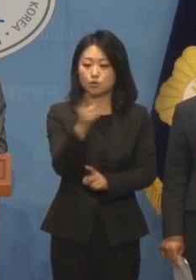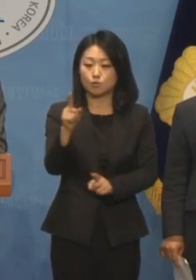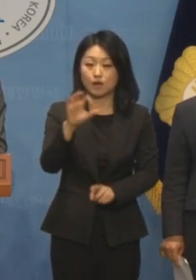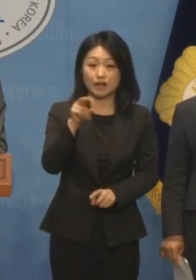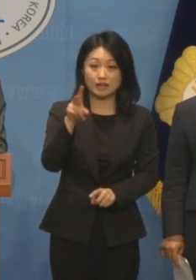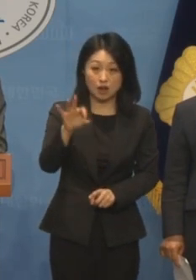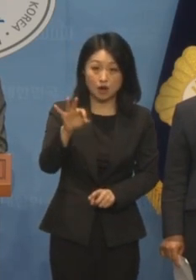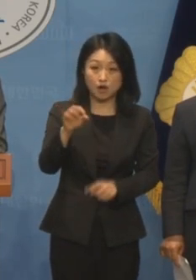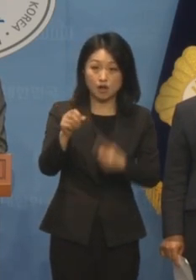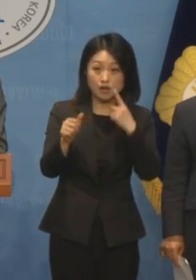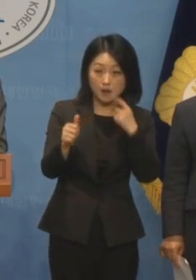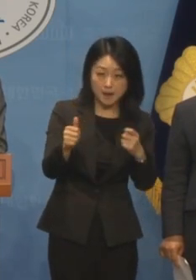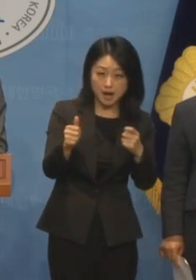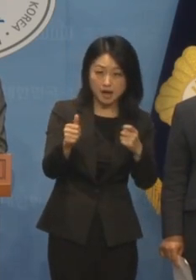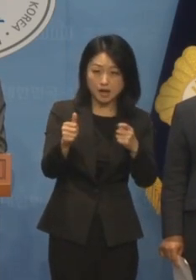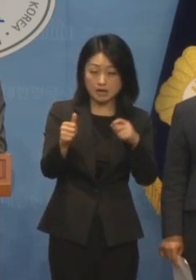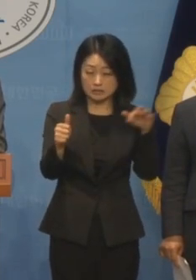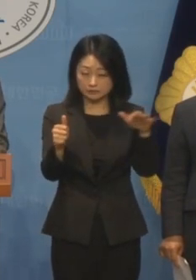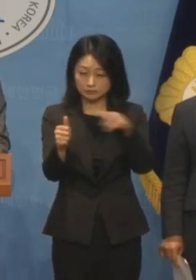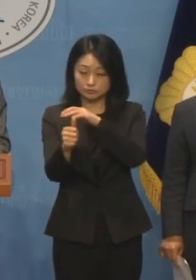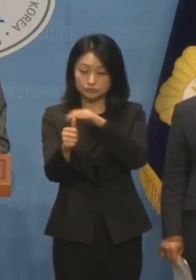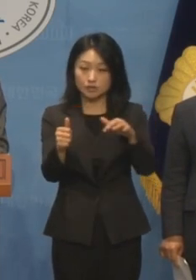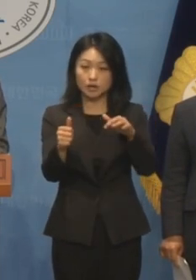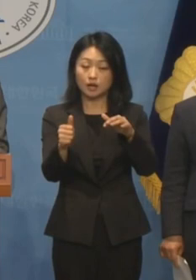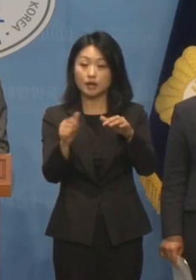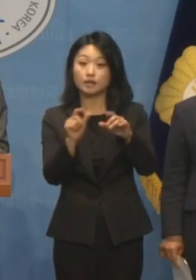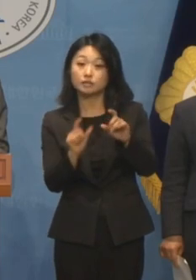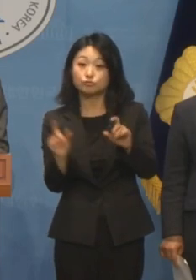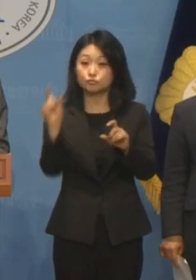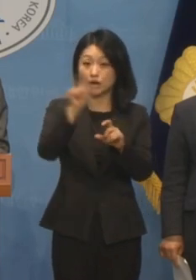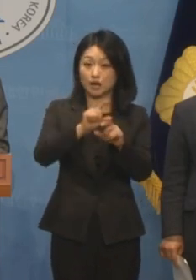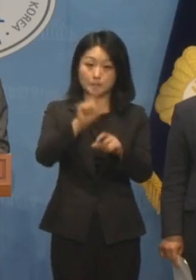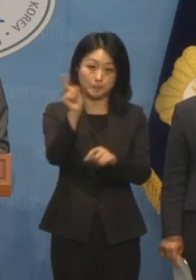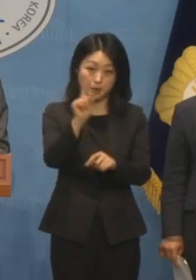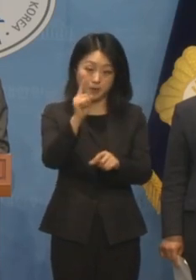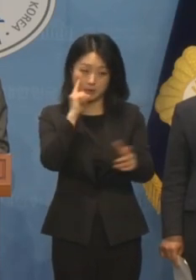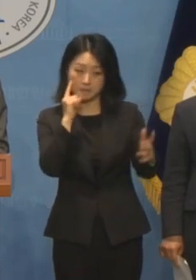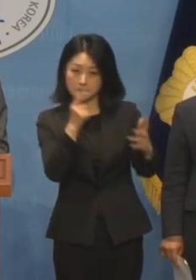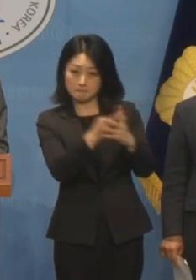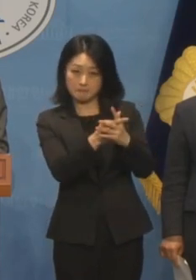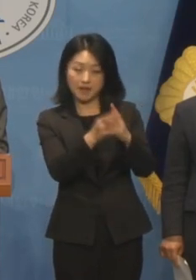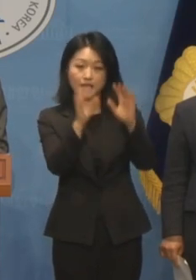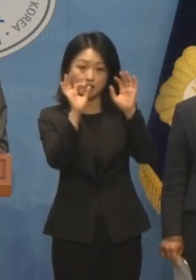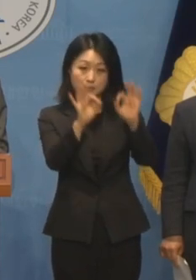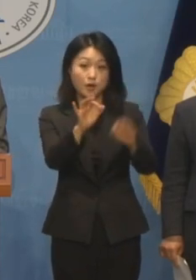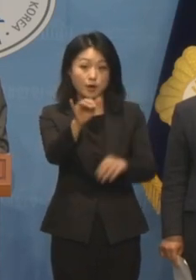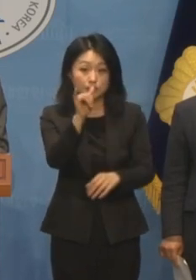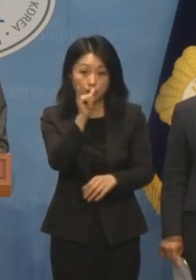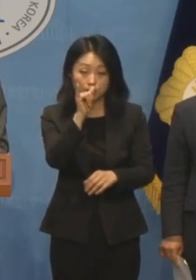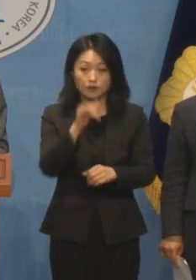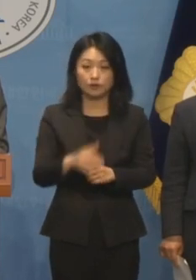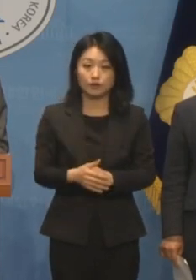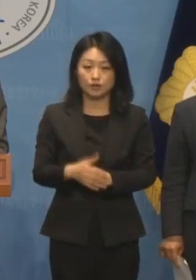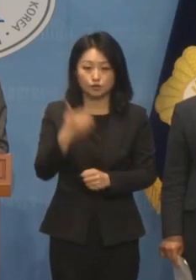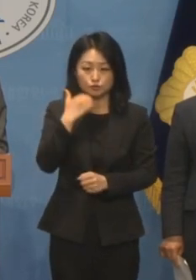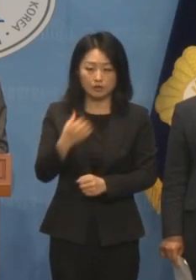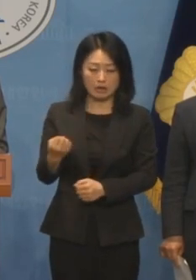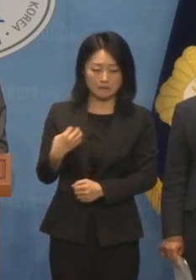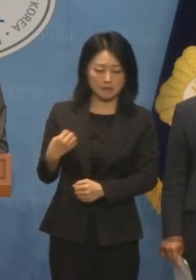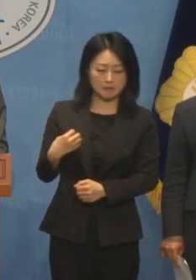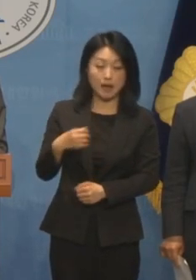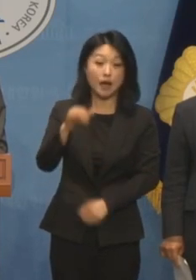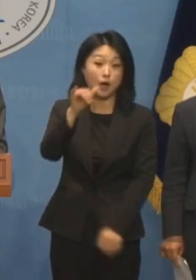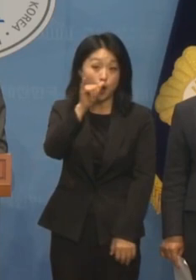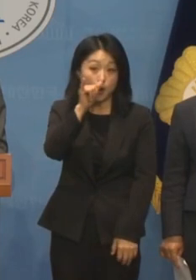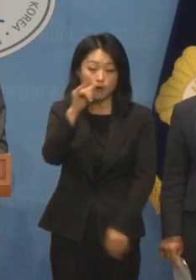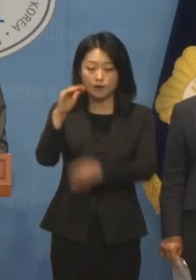협박에만 국한되지 않습니다. 이미 우리 대책단에는 여러 제보가 쏟아지고 있습니다. 하나씩